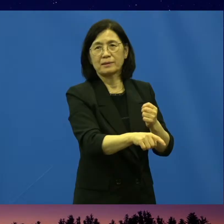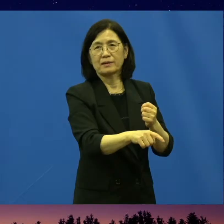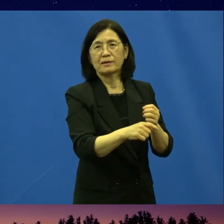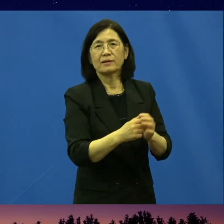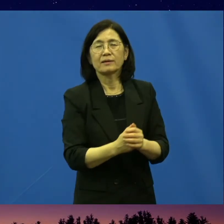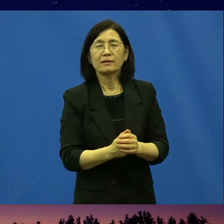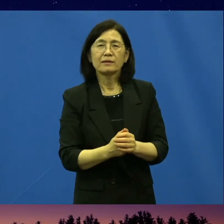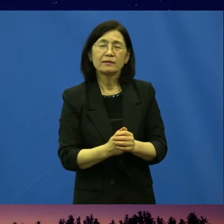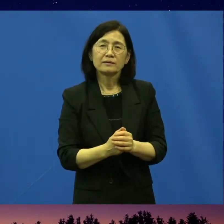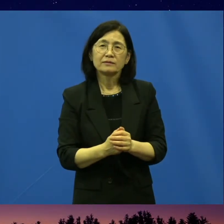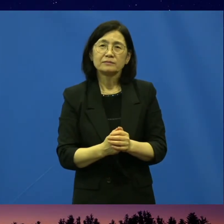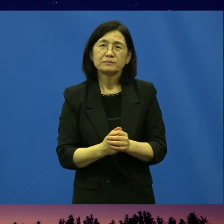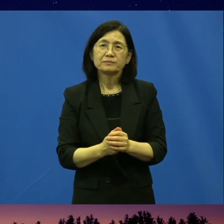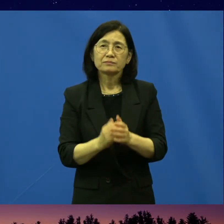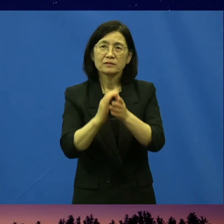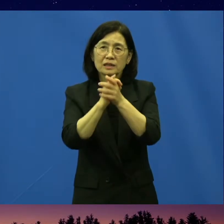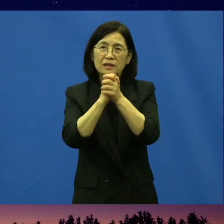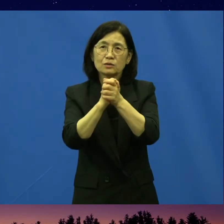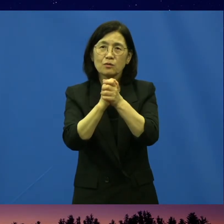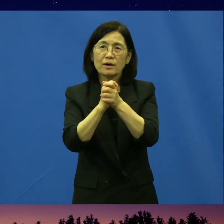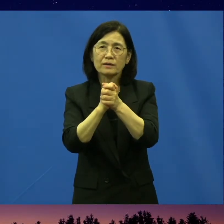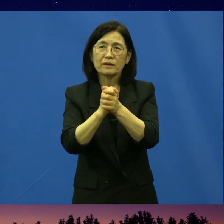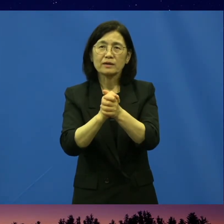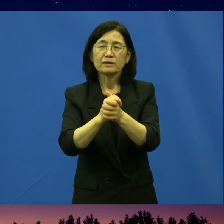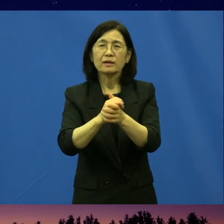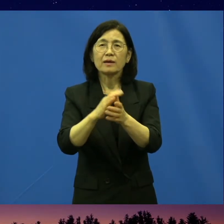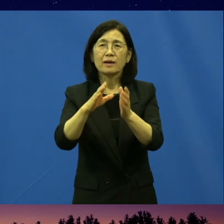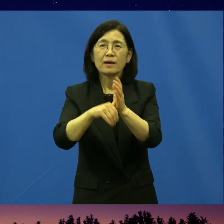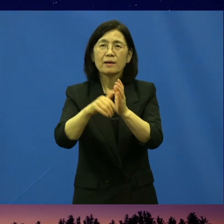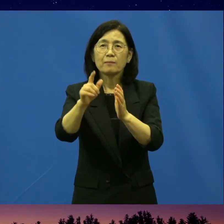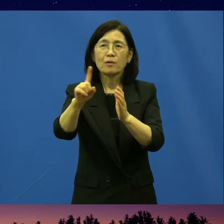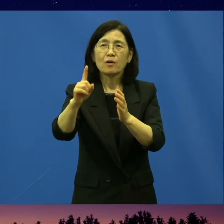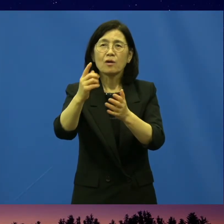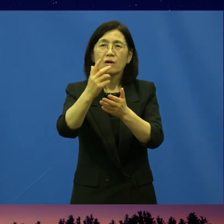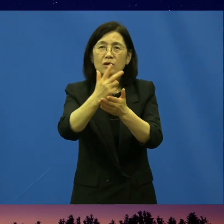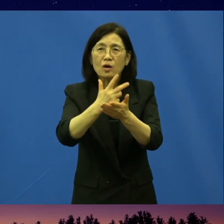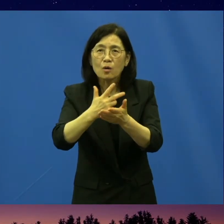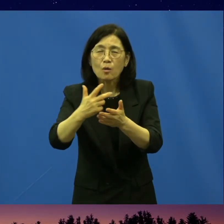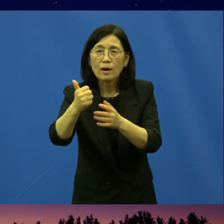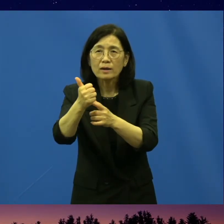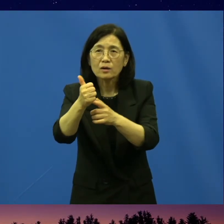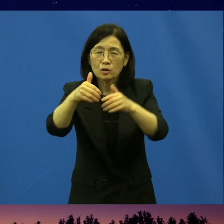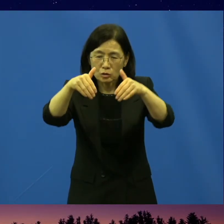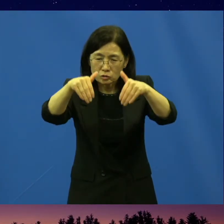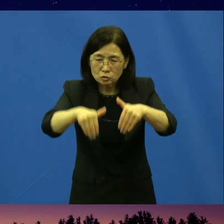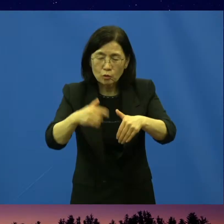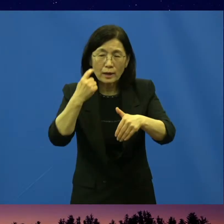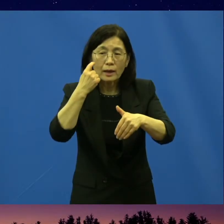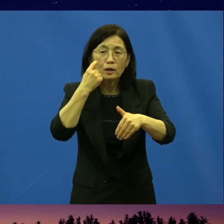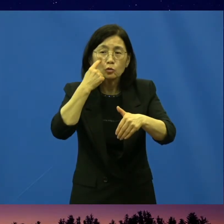기도하여 이르되 여호와여 원하건대 그의 눈을 열어서 보게 하옵소서.